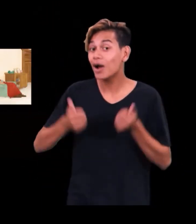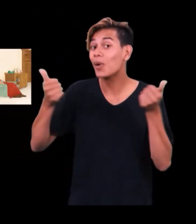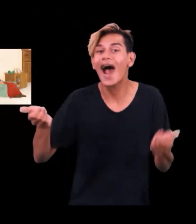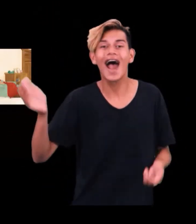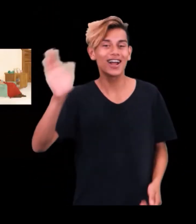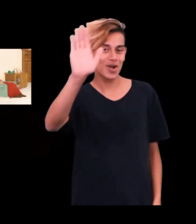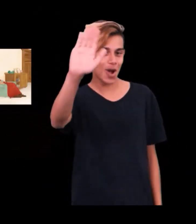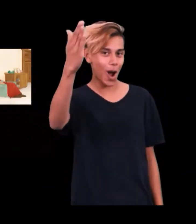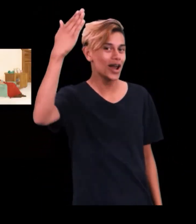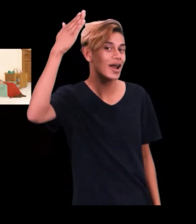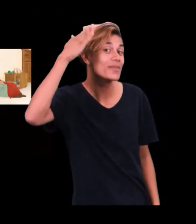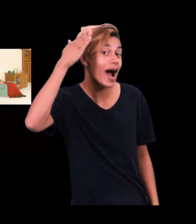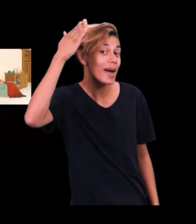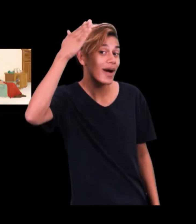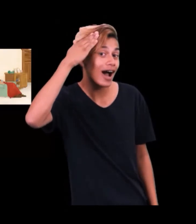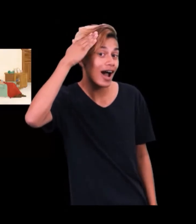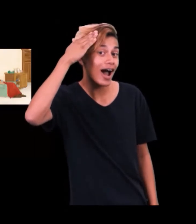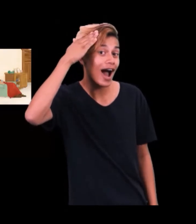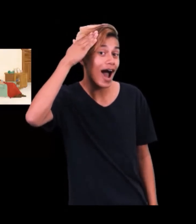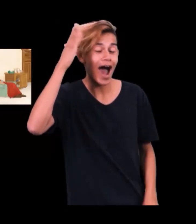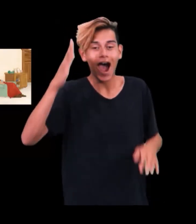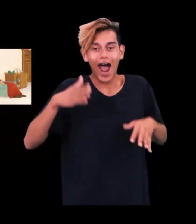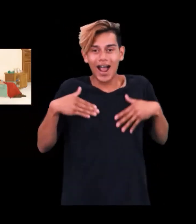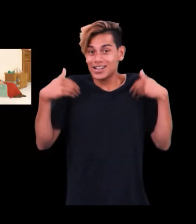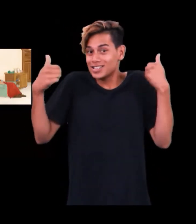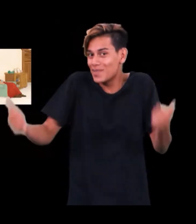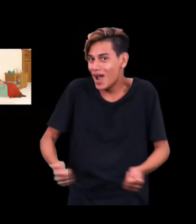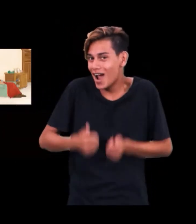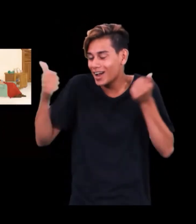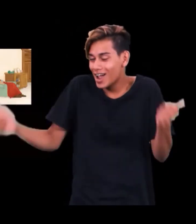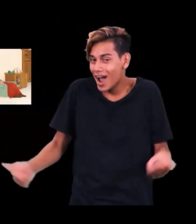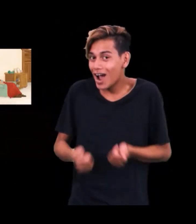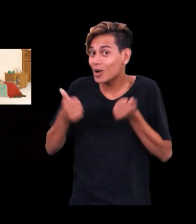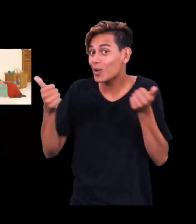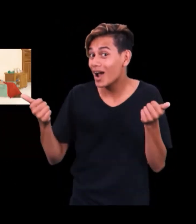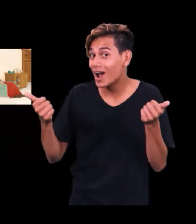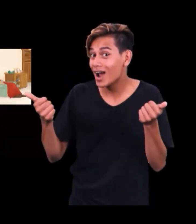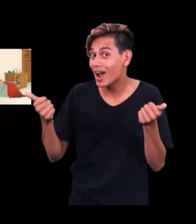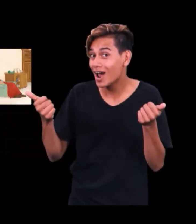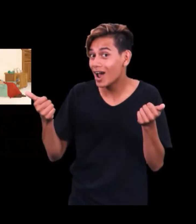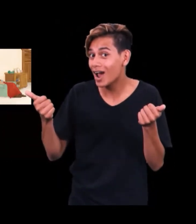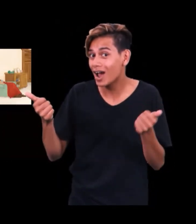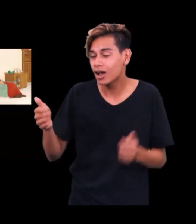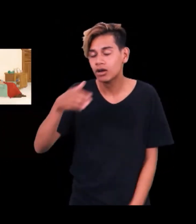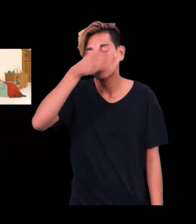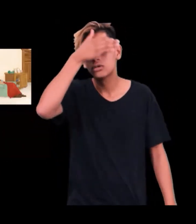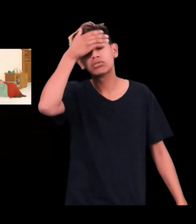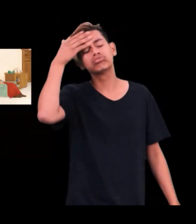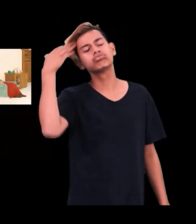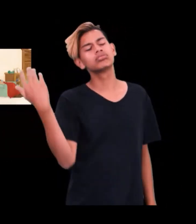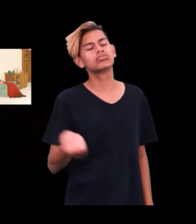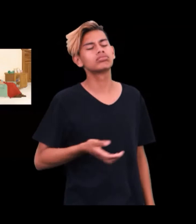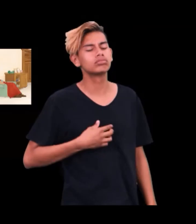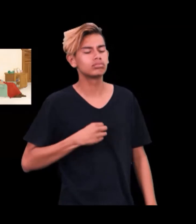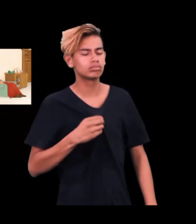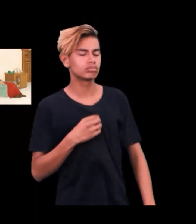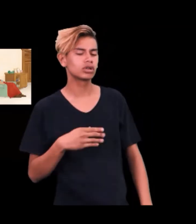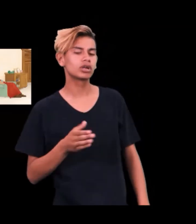koe. Kia ora mama, ke te pehe a koe. Oh, kei te wera